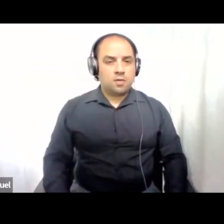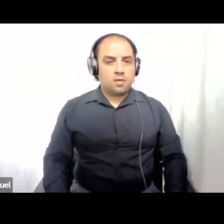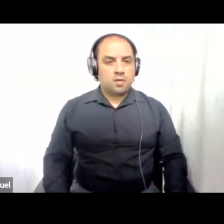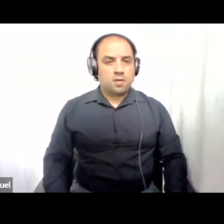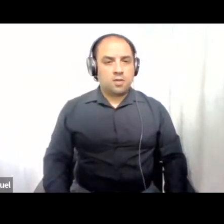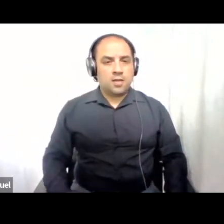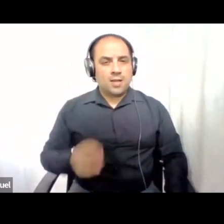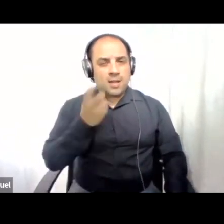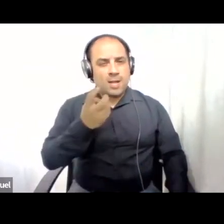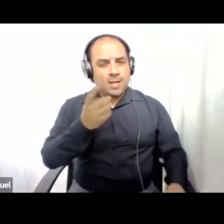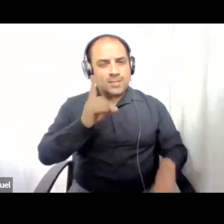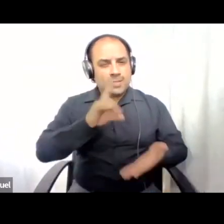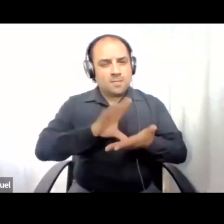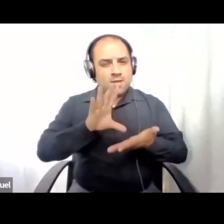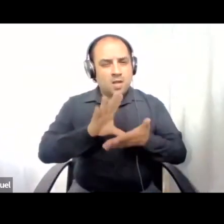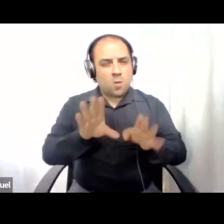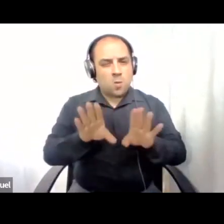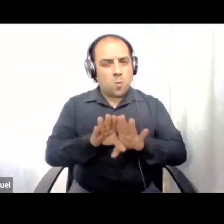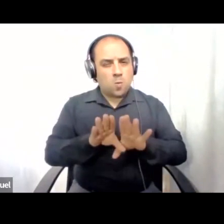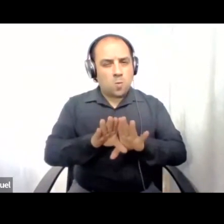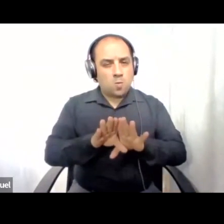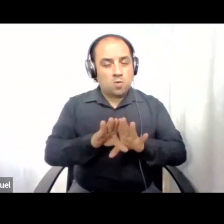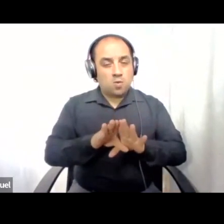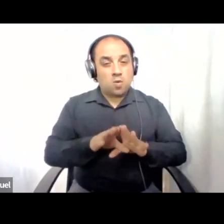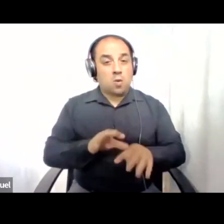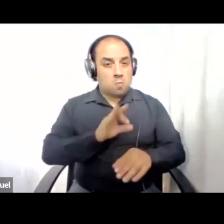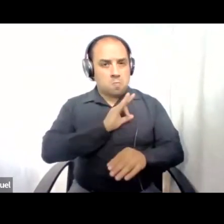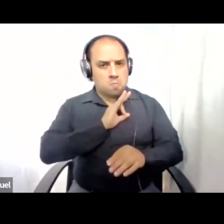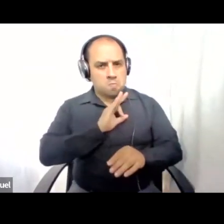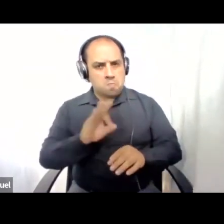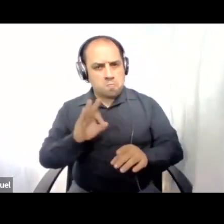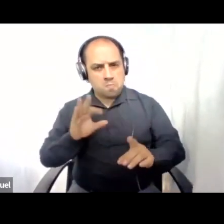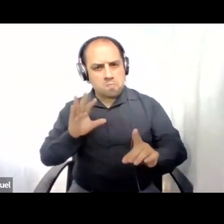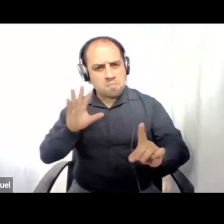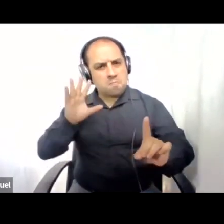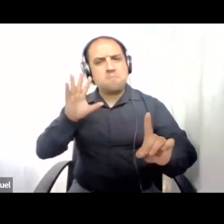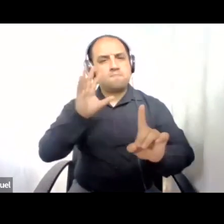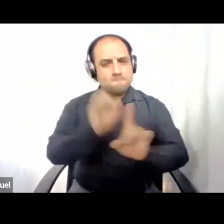desde estos referentes del sí podemos cumplir.